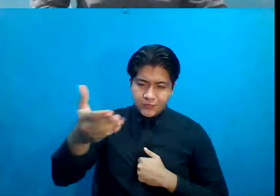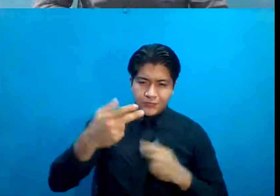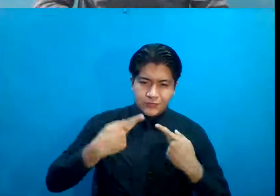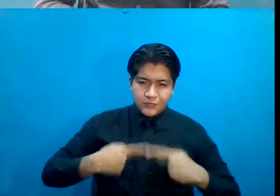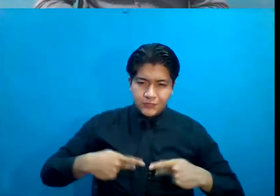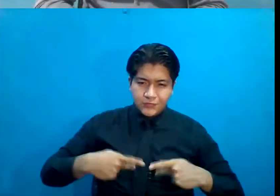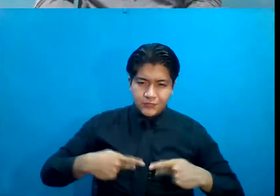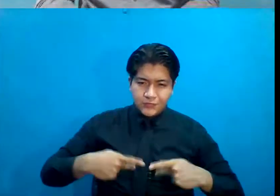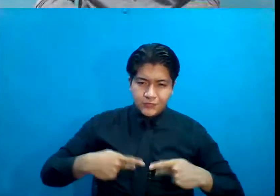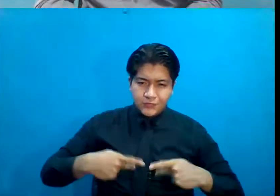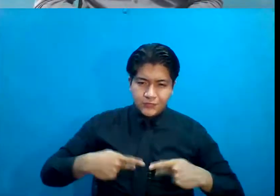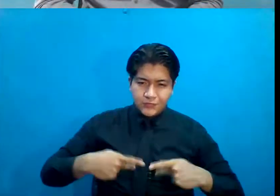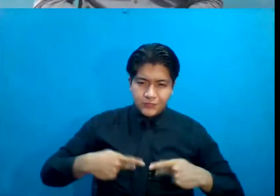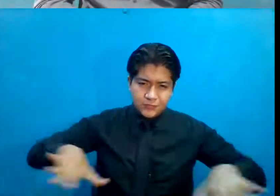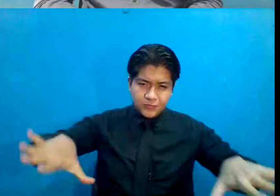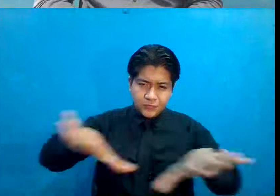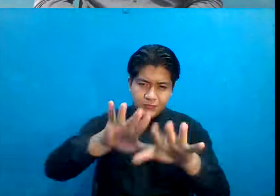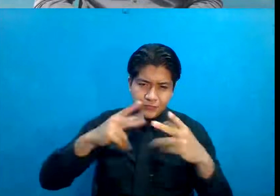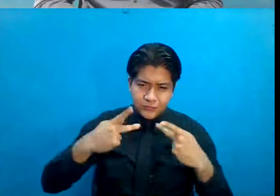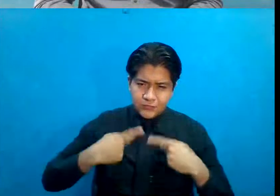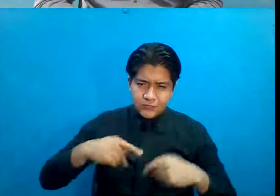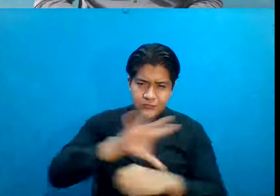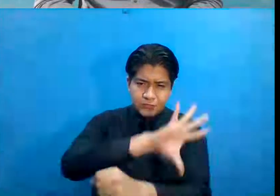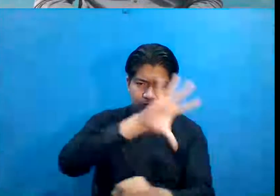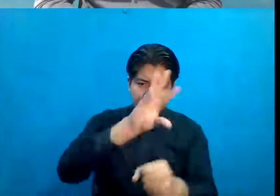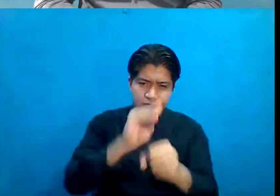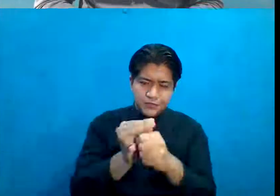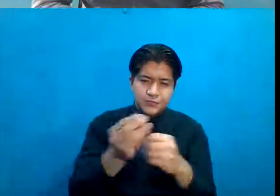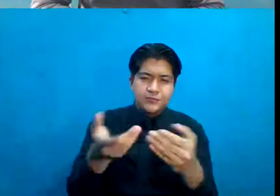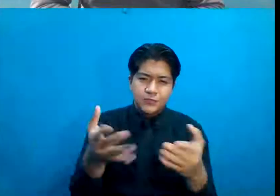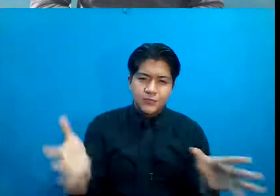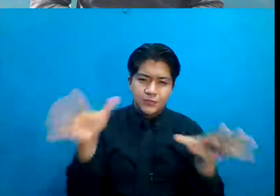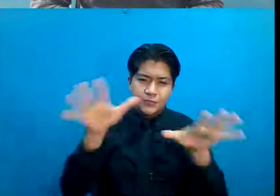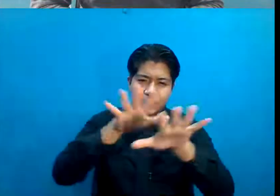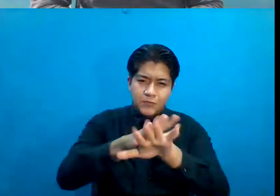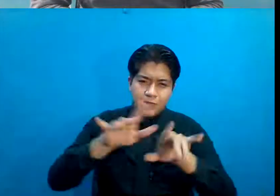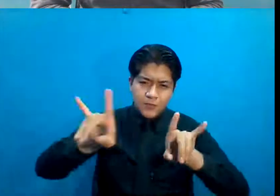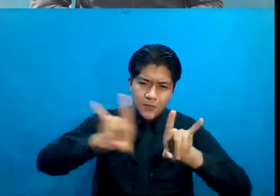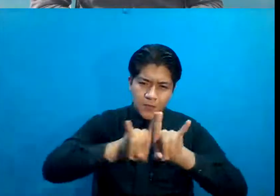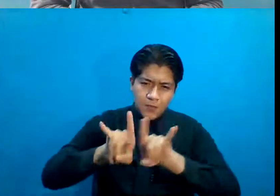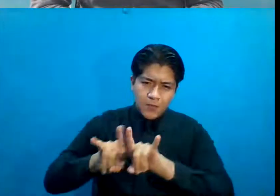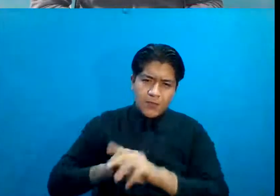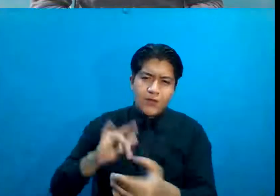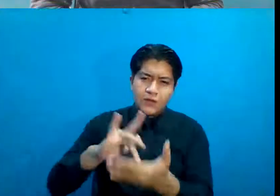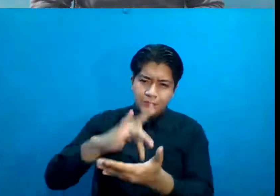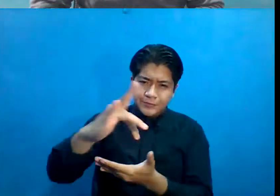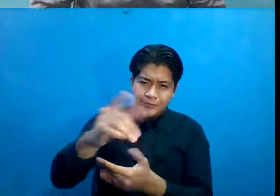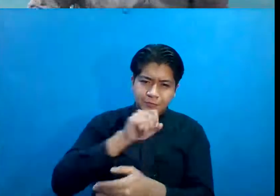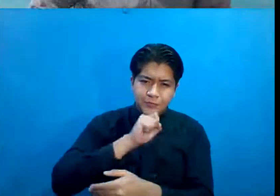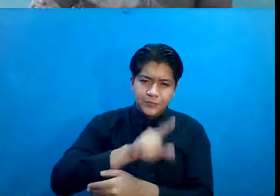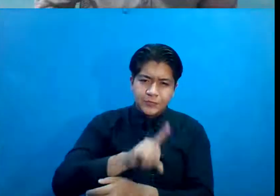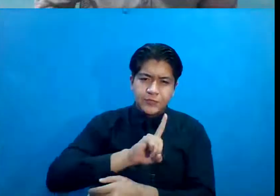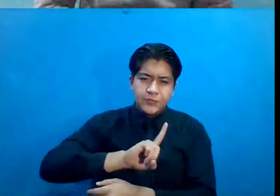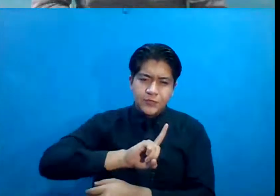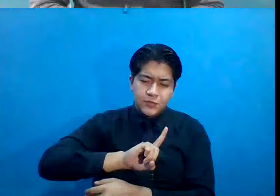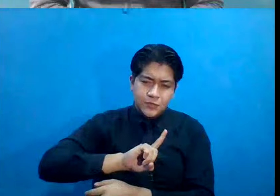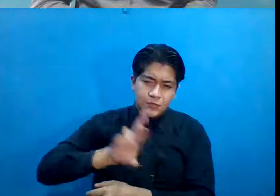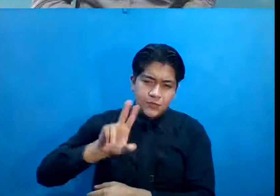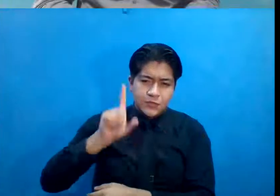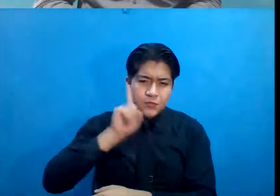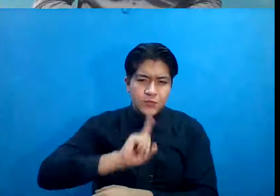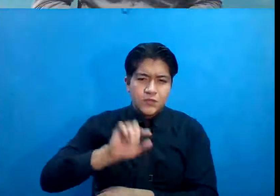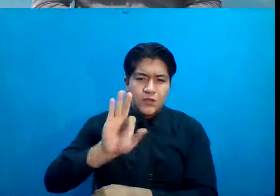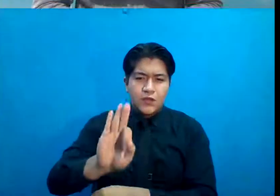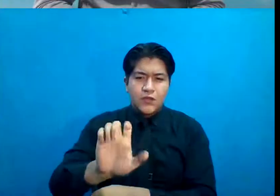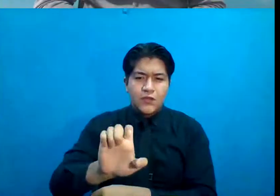y público en general. Agradecemos su presencia y también agradecemos a la doctora Felipa Sánchez Pérez,